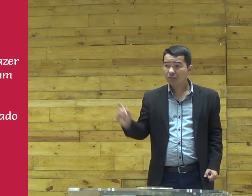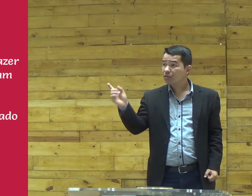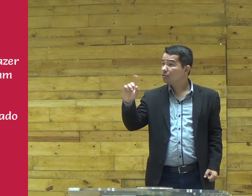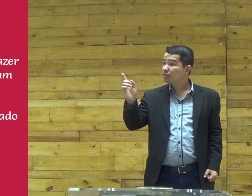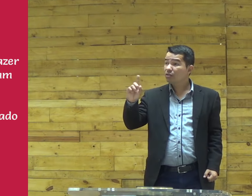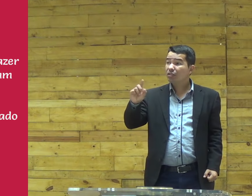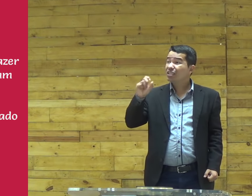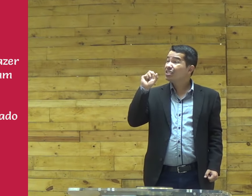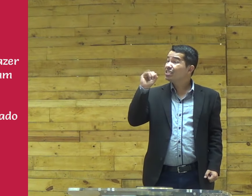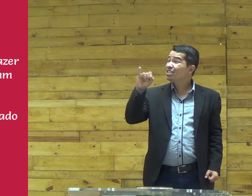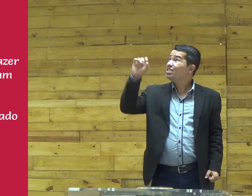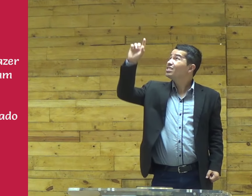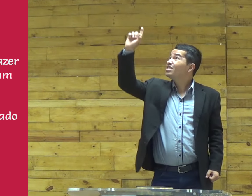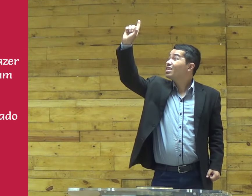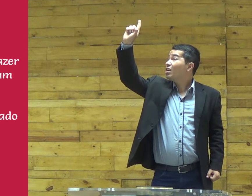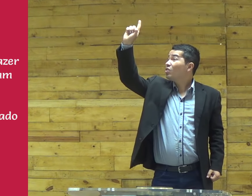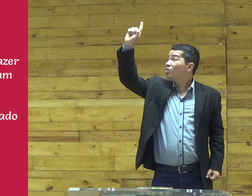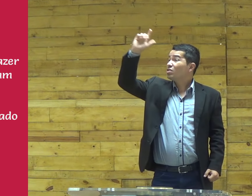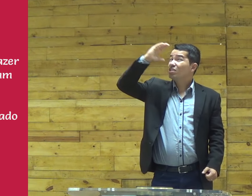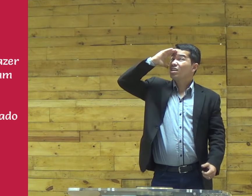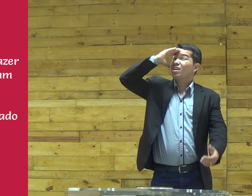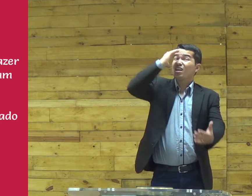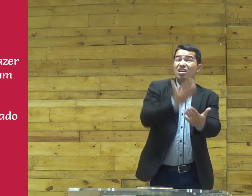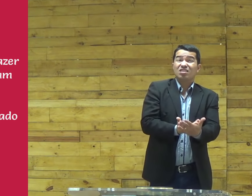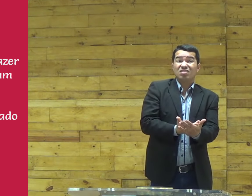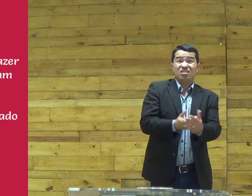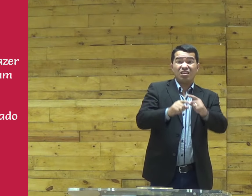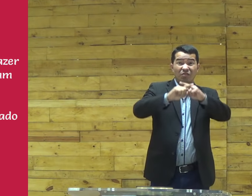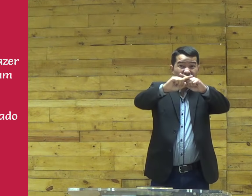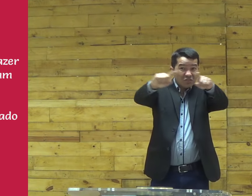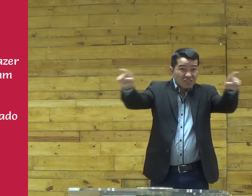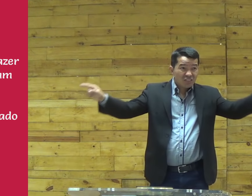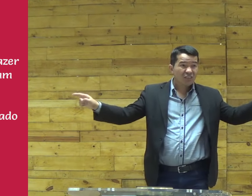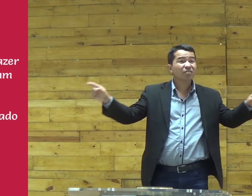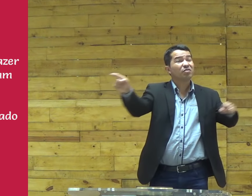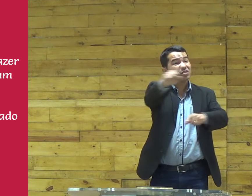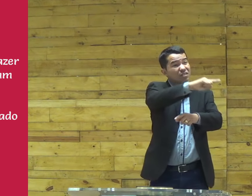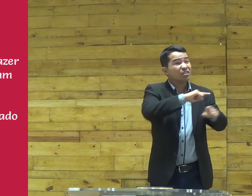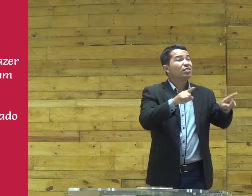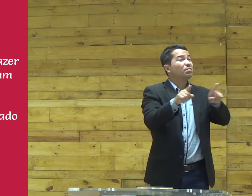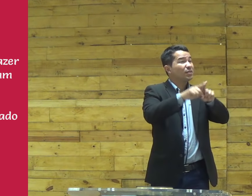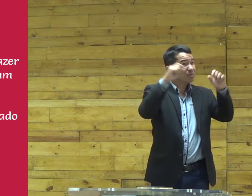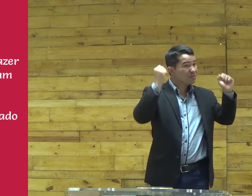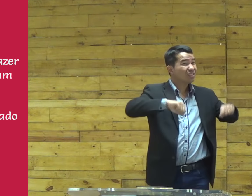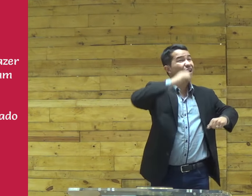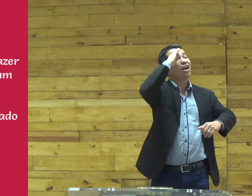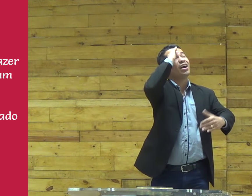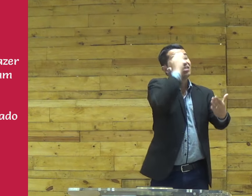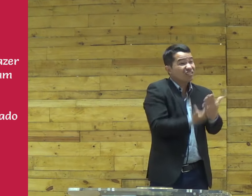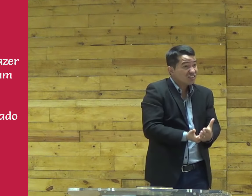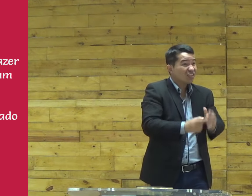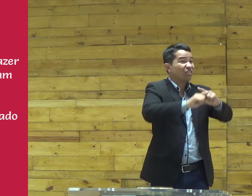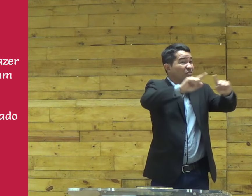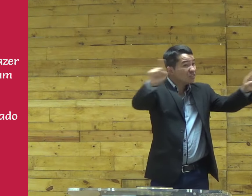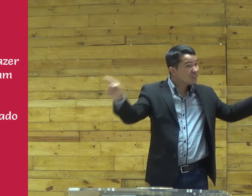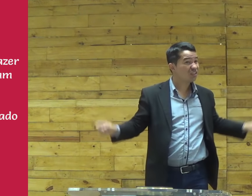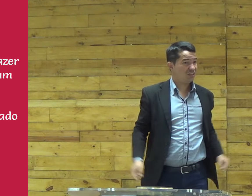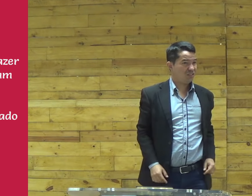dinheiro. Pode isso? Deus acredita em vocês. Vocês também precisam